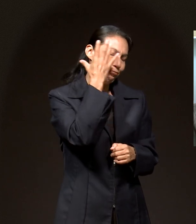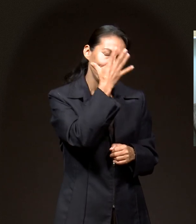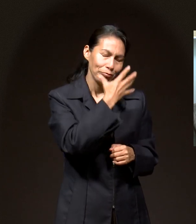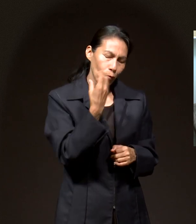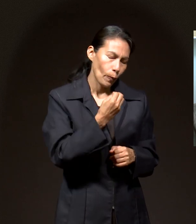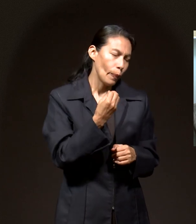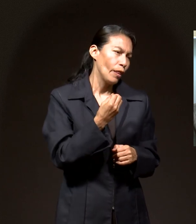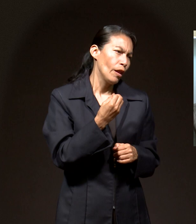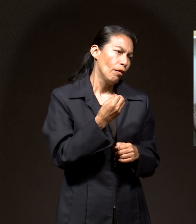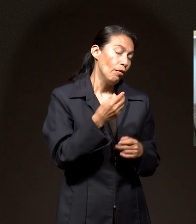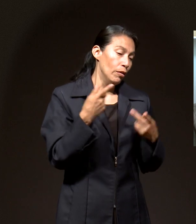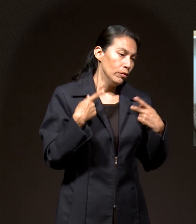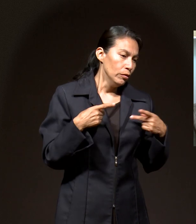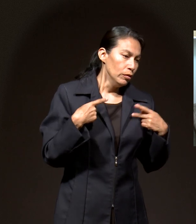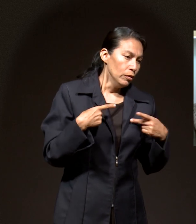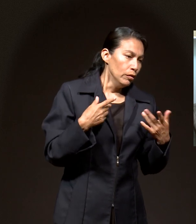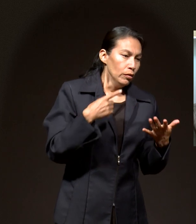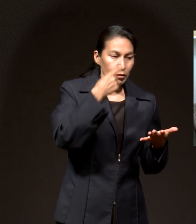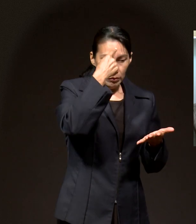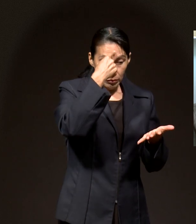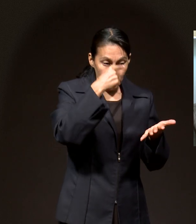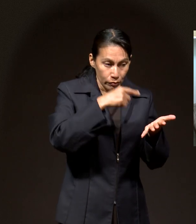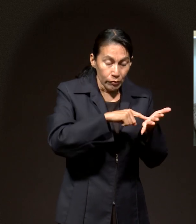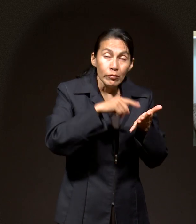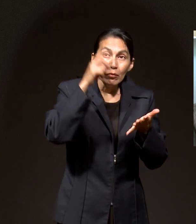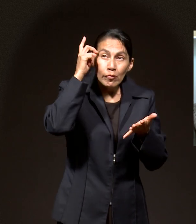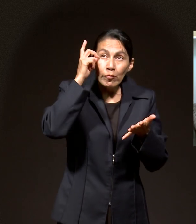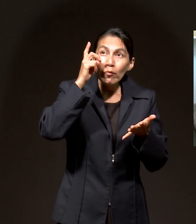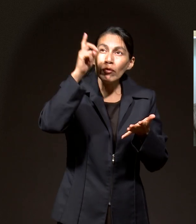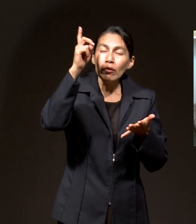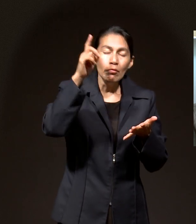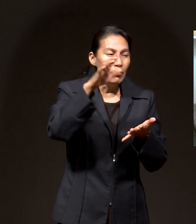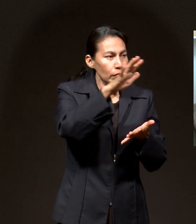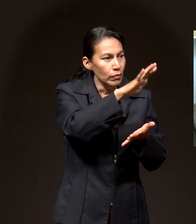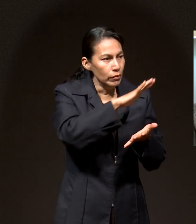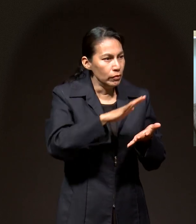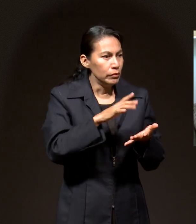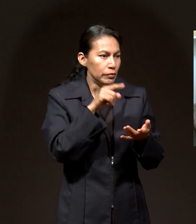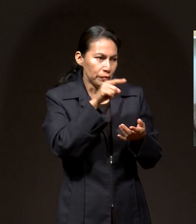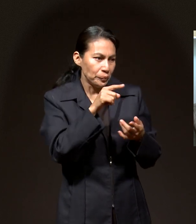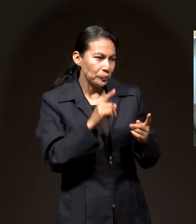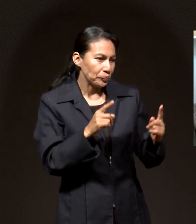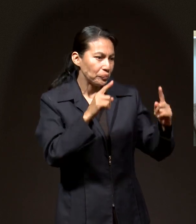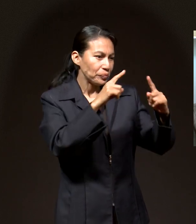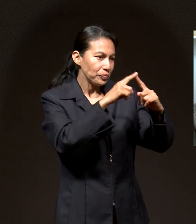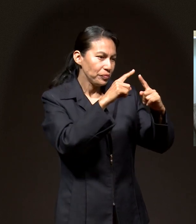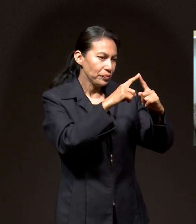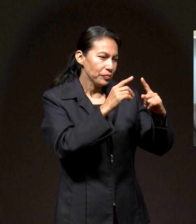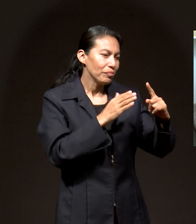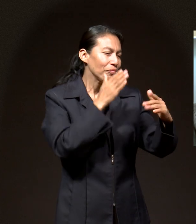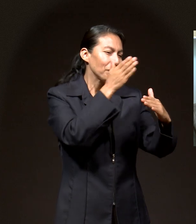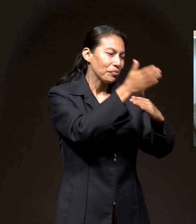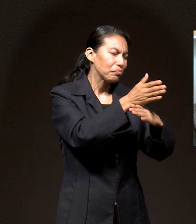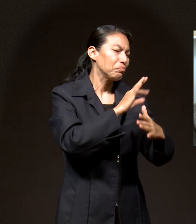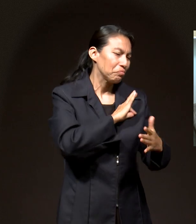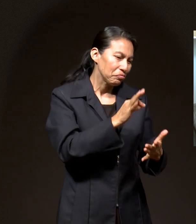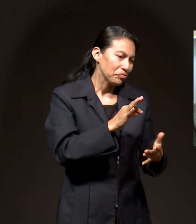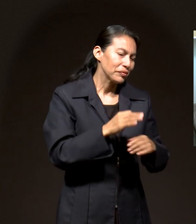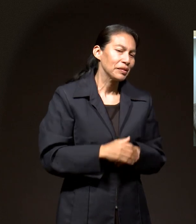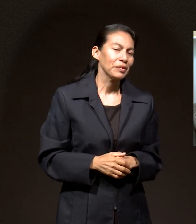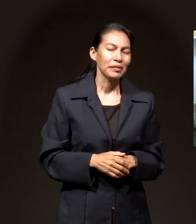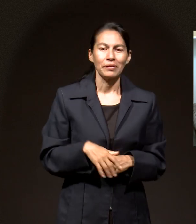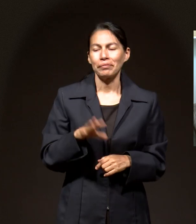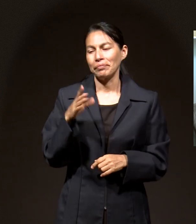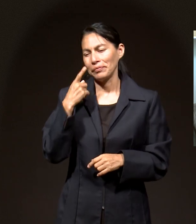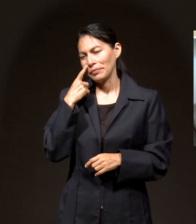Es maravilloso cómo pues hay creyentes en todos lados y allí puedes reunirte y ayudar en la iglesia que te